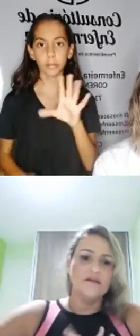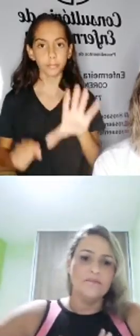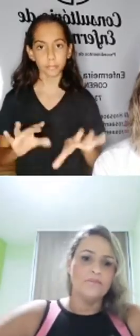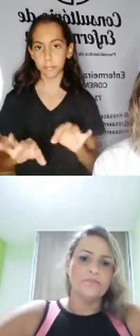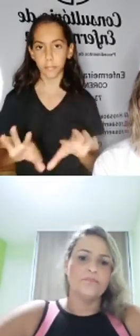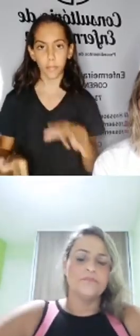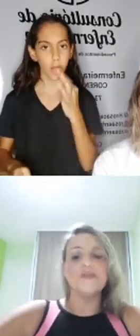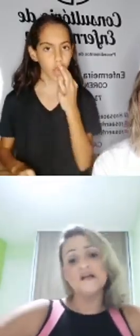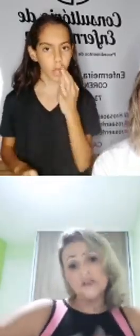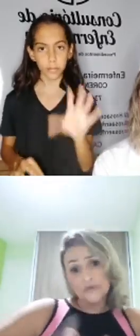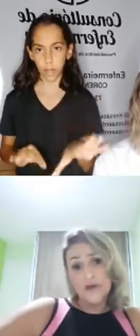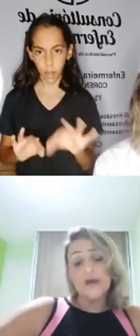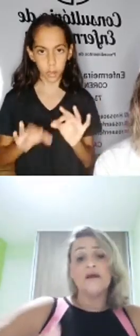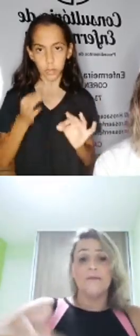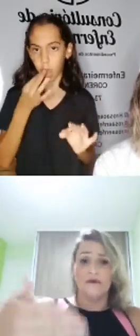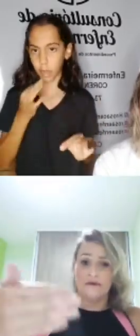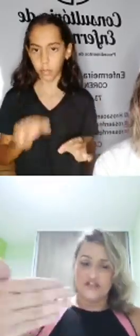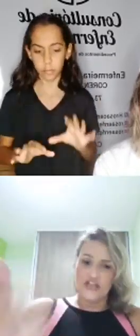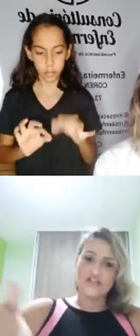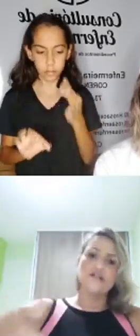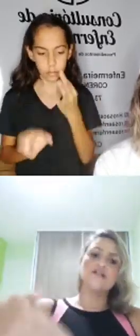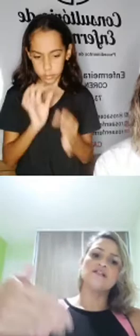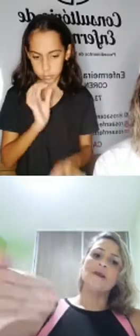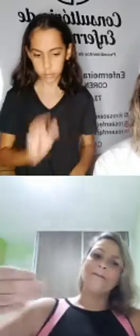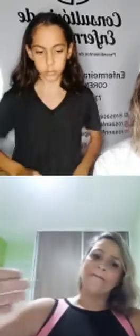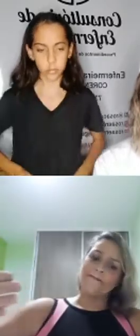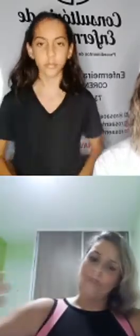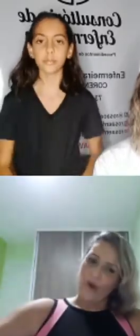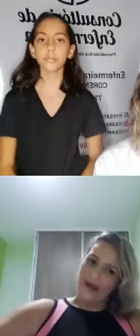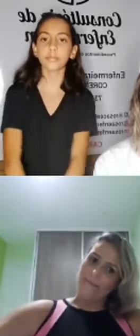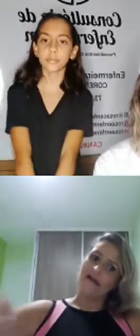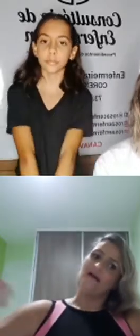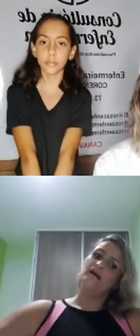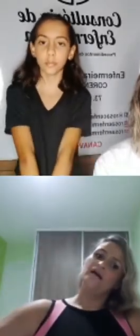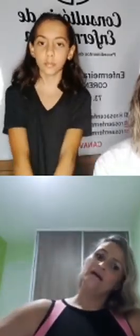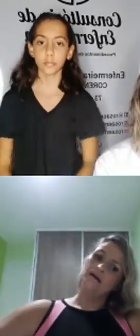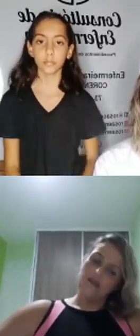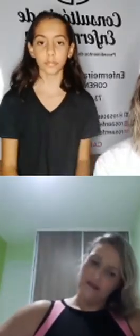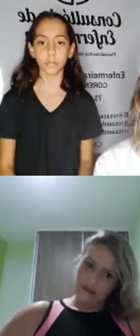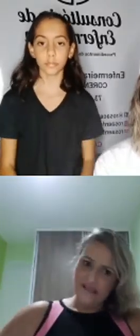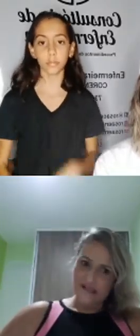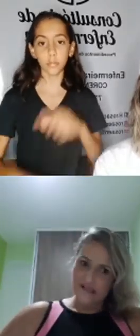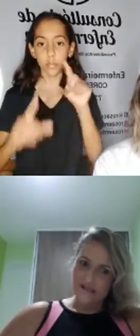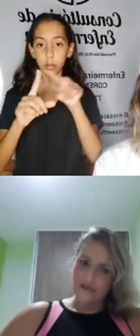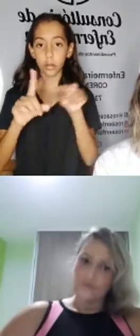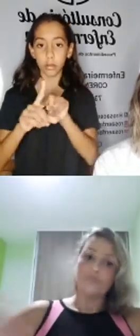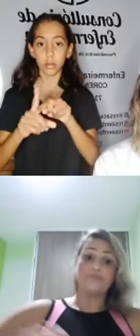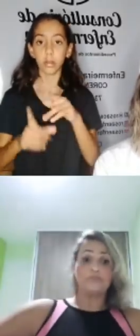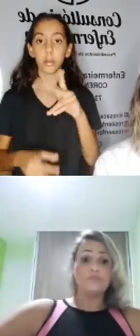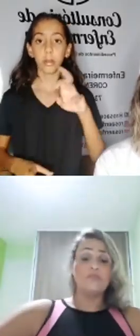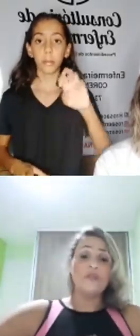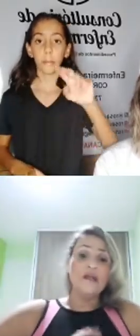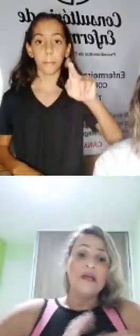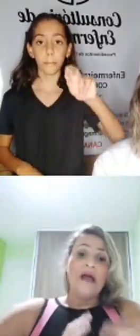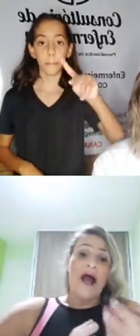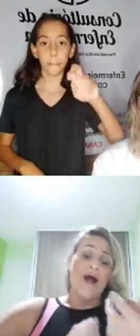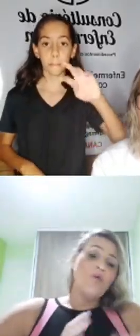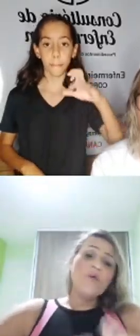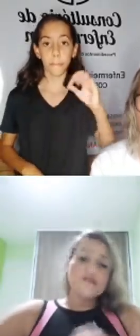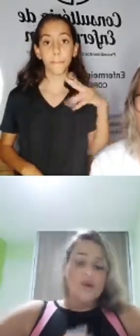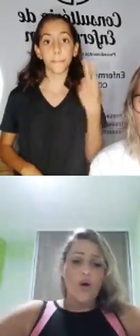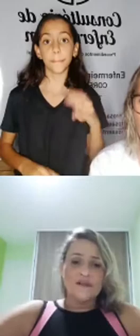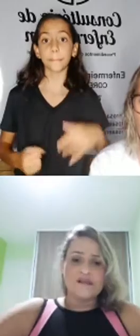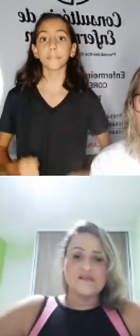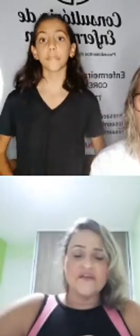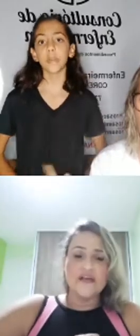UTI. Tanto gestante, puérpera e recém-nascido.